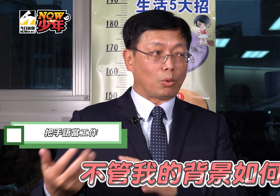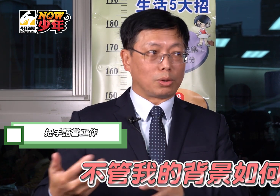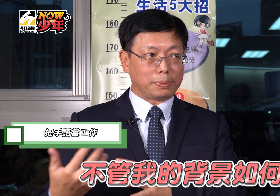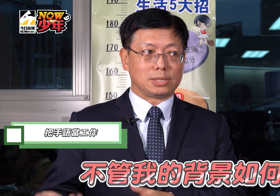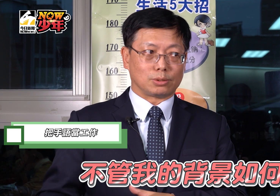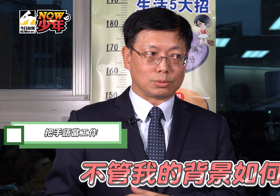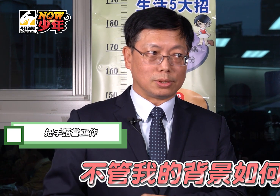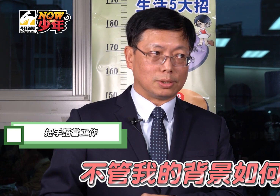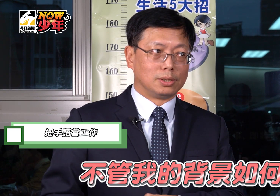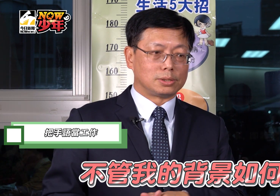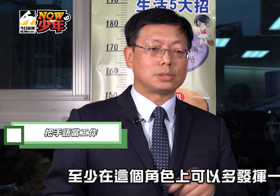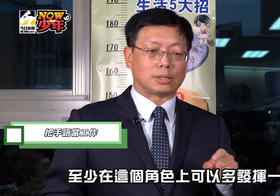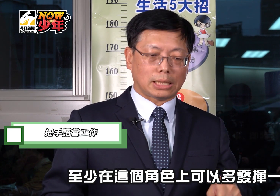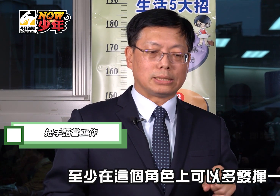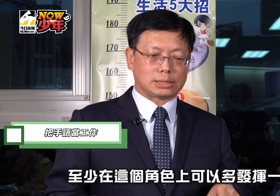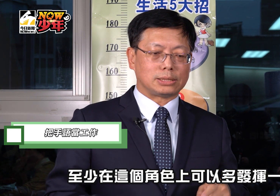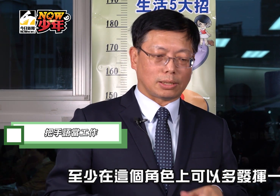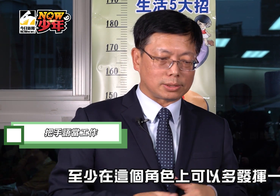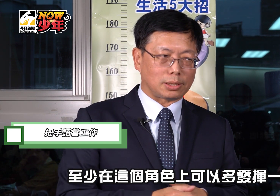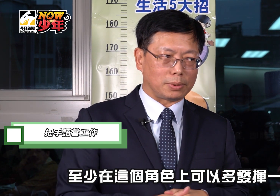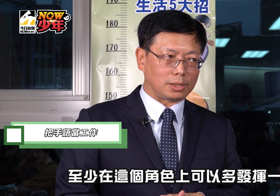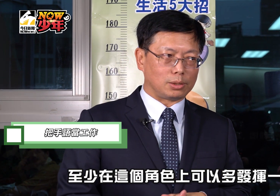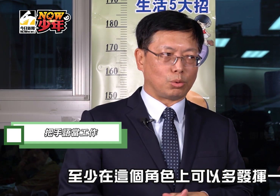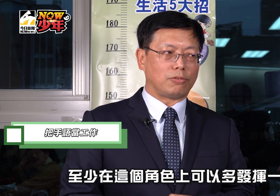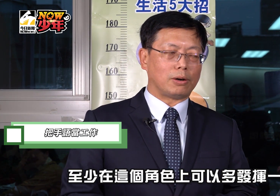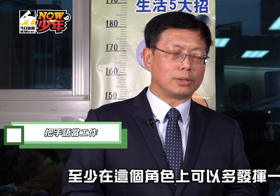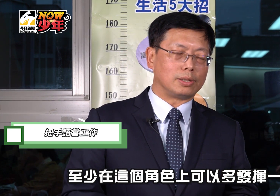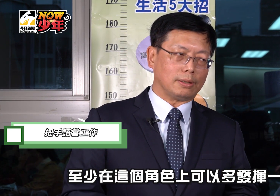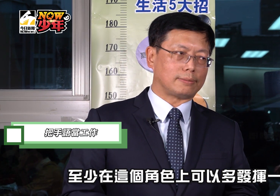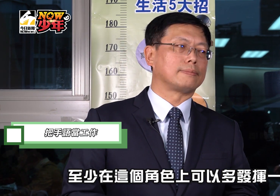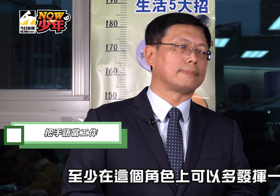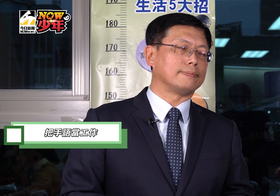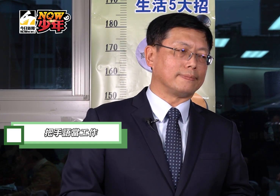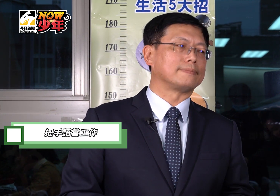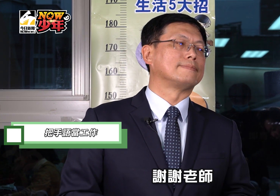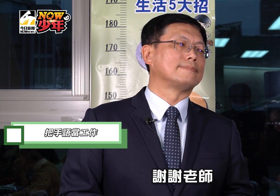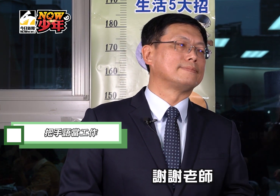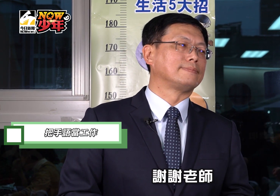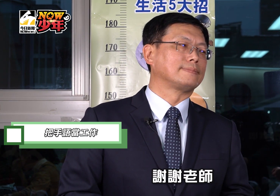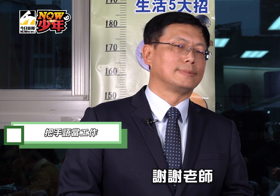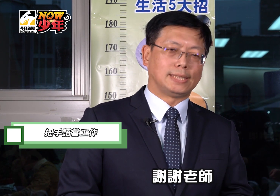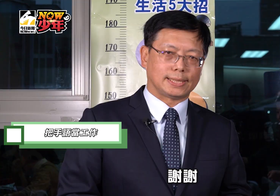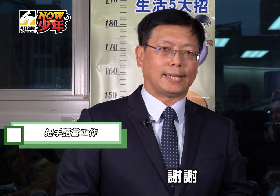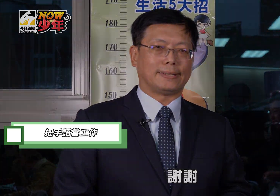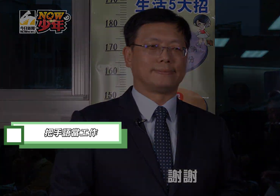我的背景如何，至少在这个角色上面可以多发挥一点。谢谢。